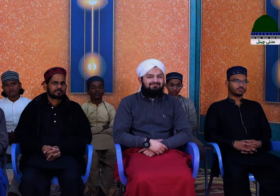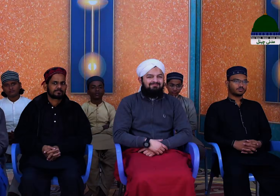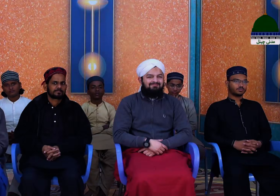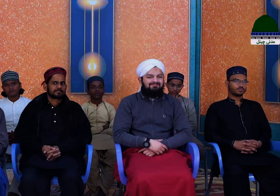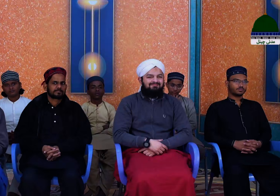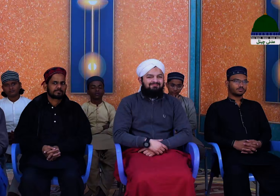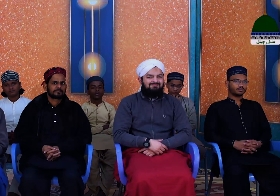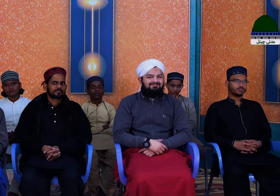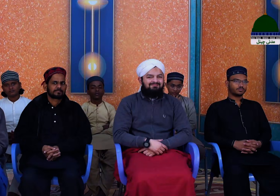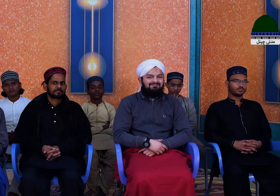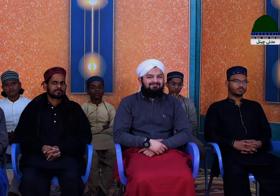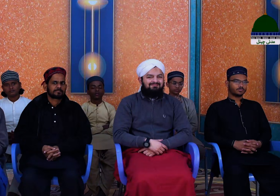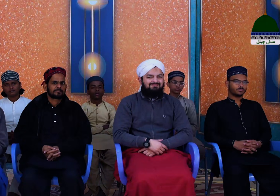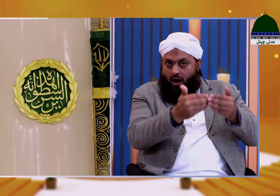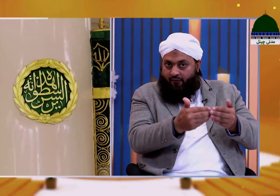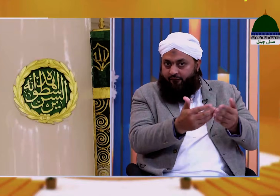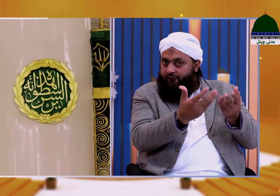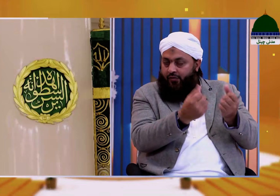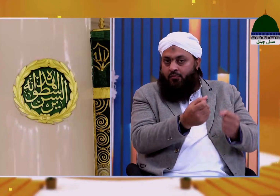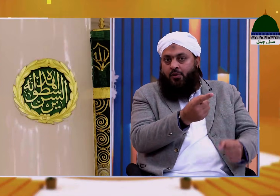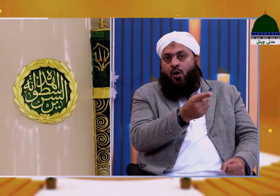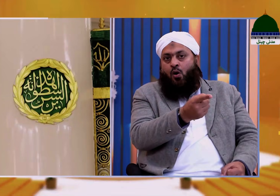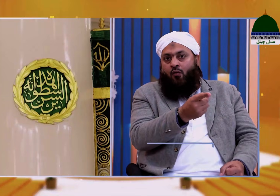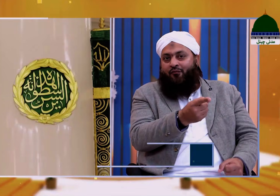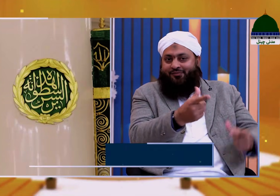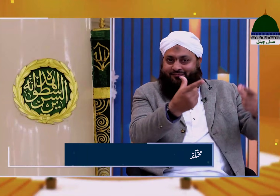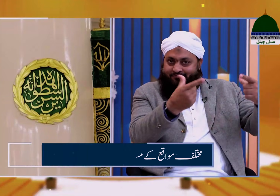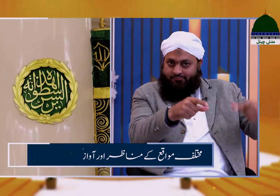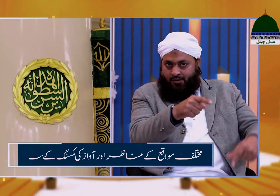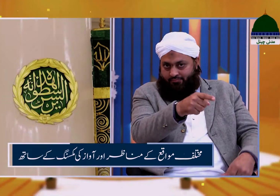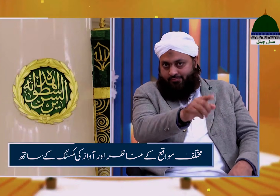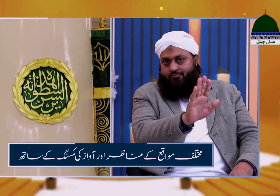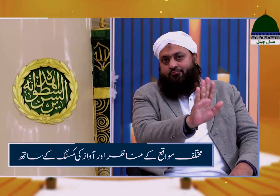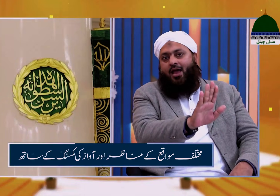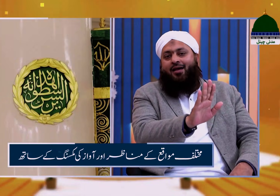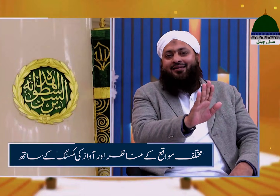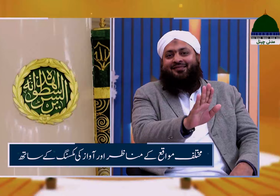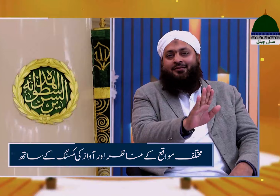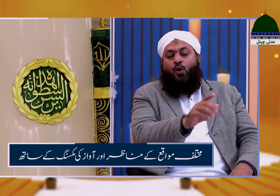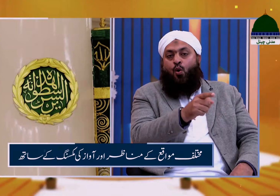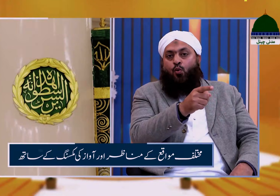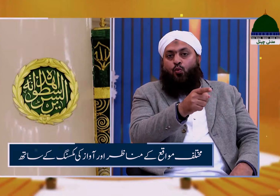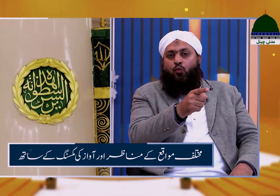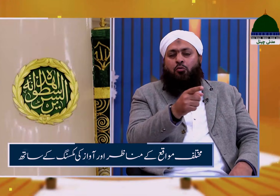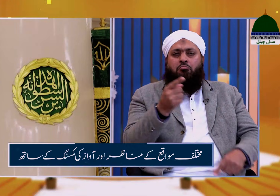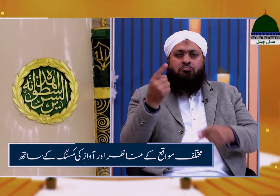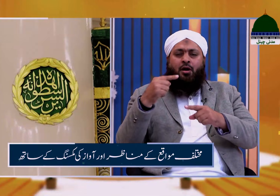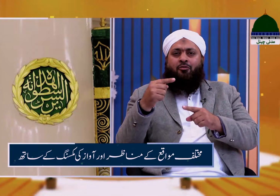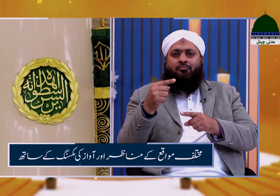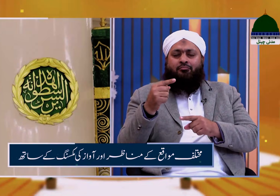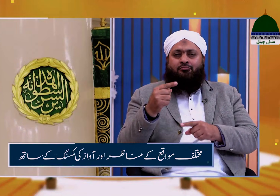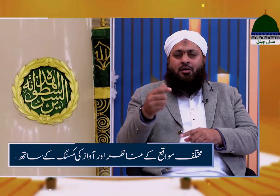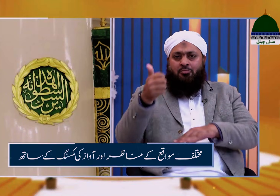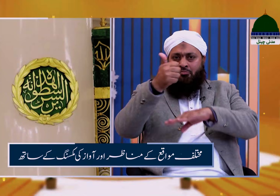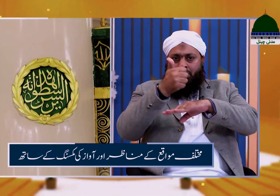نبی کریم صلی اللہ علیہ وسلم جہاں اعتکاف فرمایا کرتے تھے، وہ جگہ آج بھی قائم ہے، اور اس کو